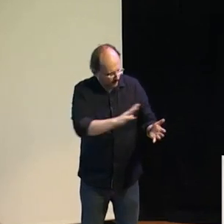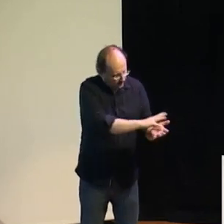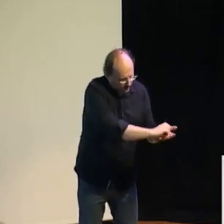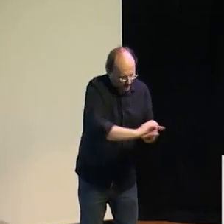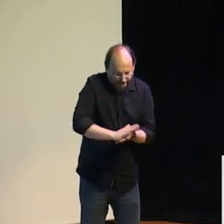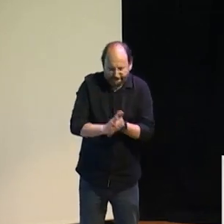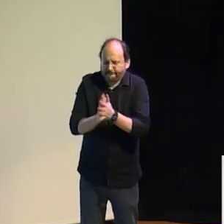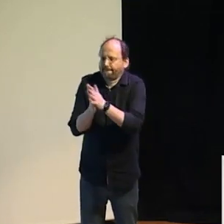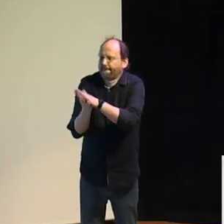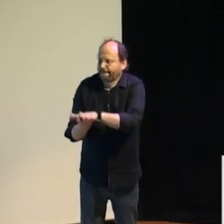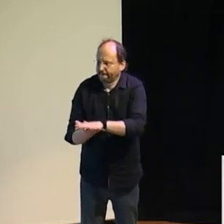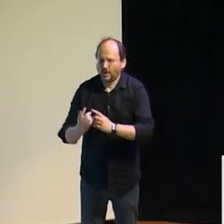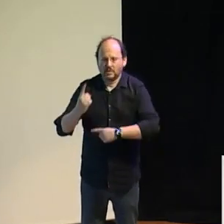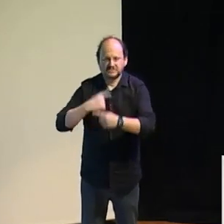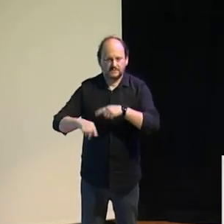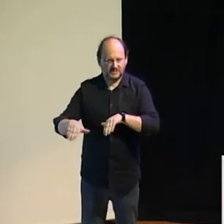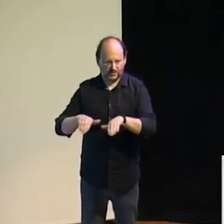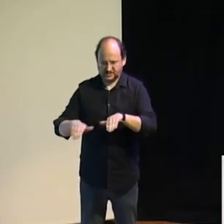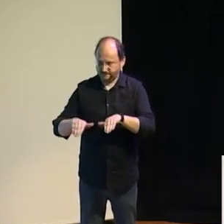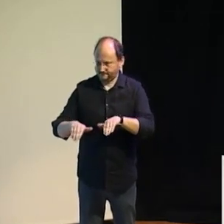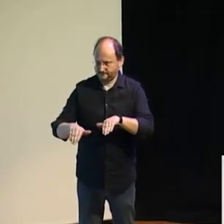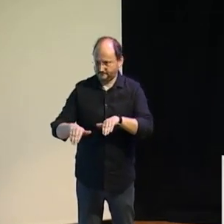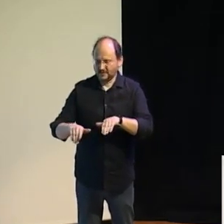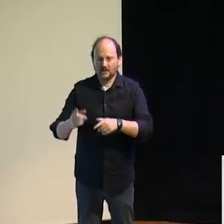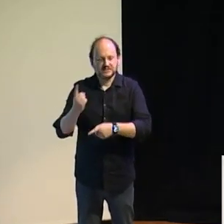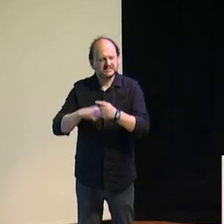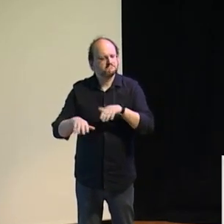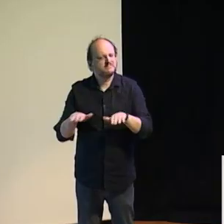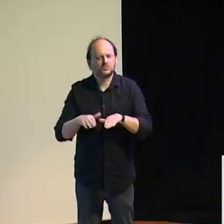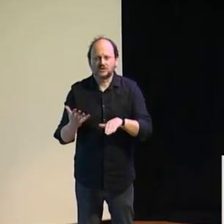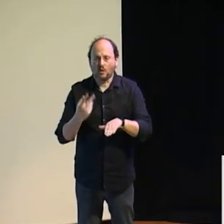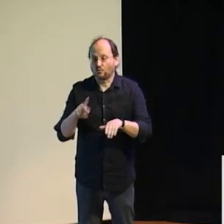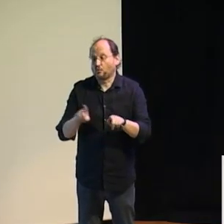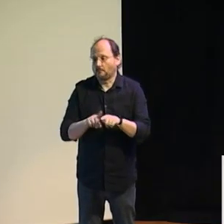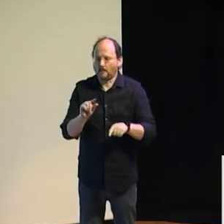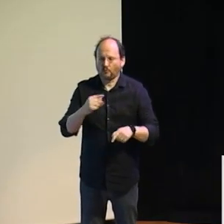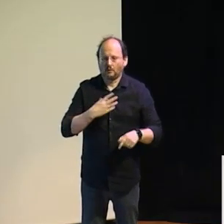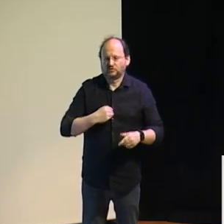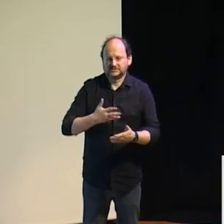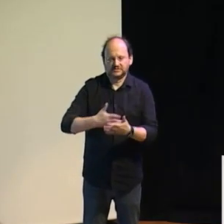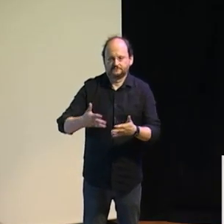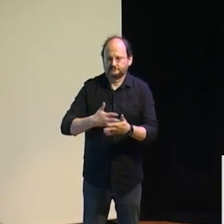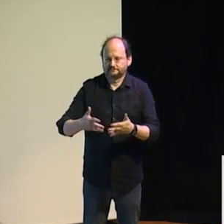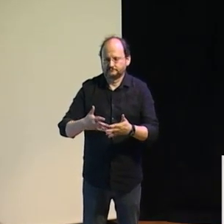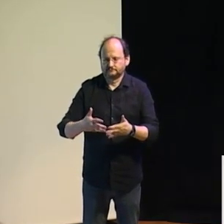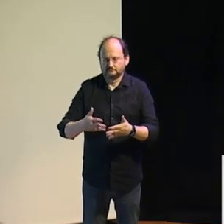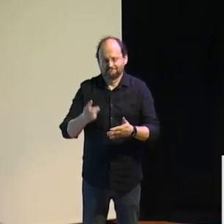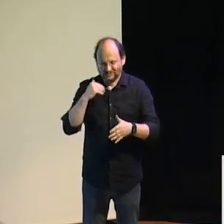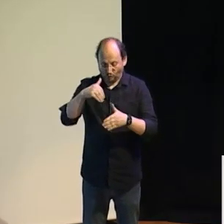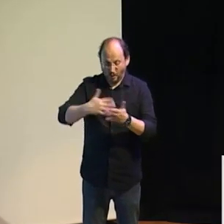déjà les signes et il y a eu une transformation de ces signes-là dans ce qu'on a appelé les signes méthodiques. On se retrouve un petit peu dans le